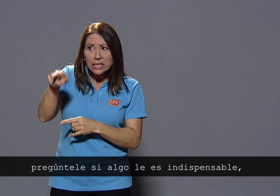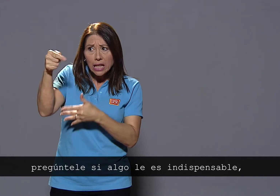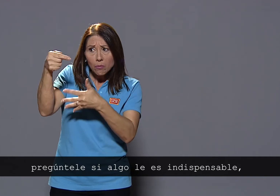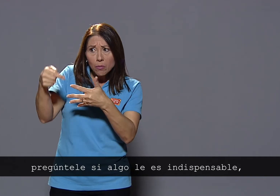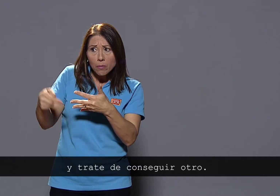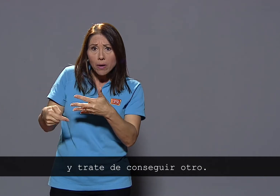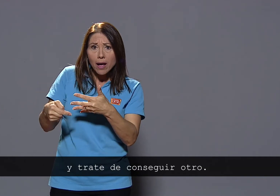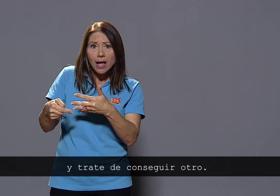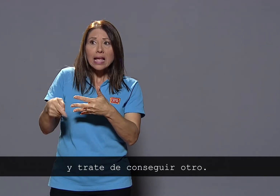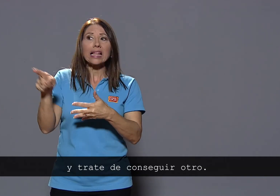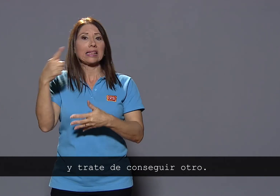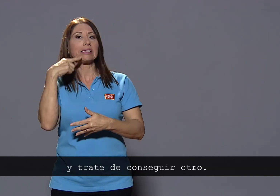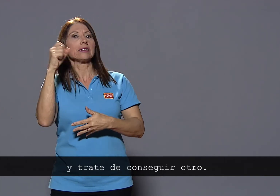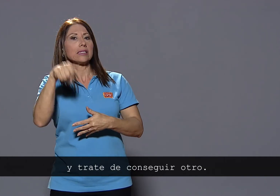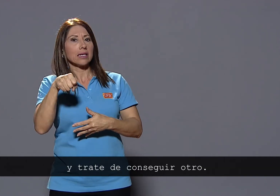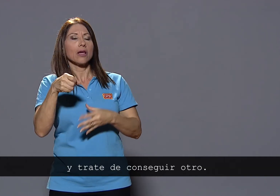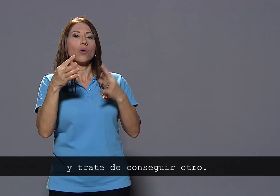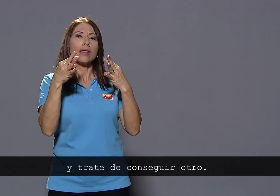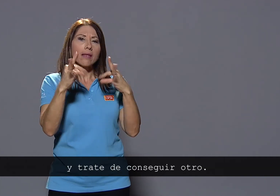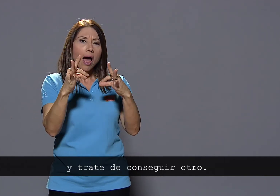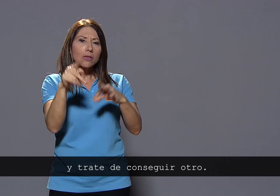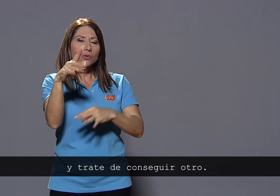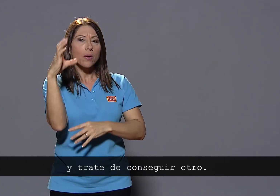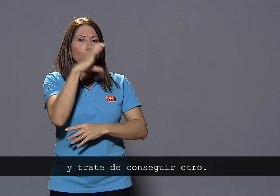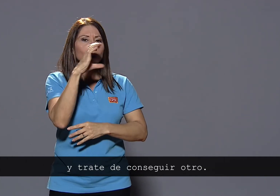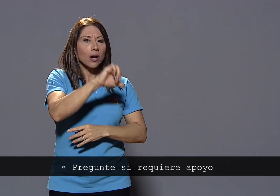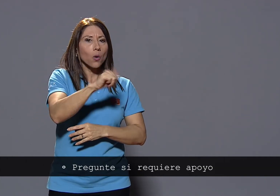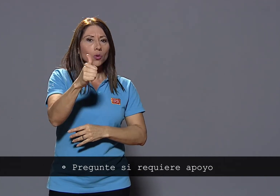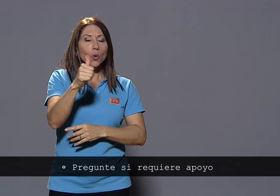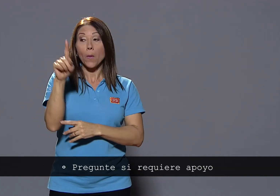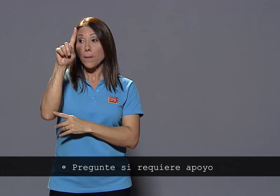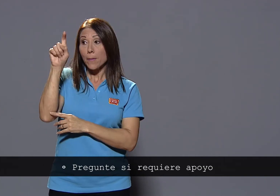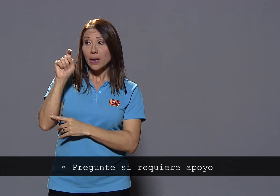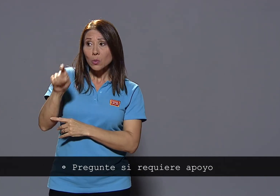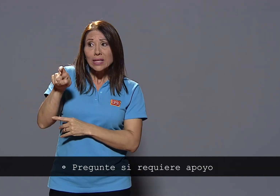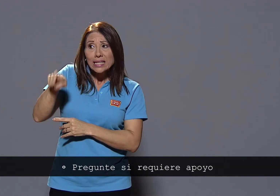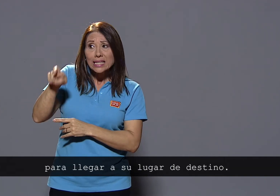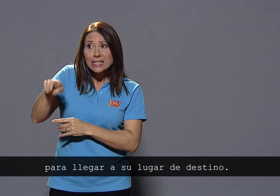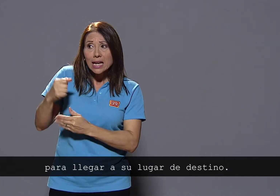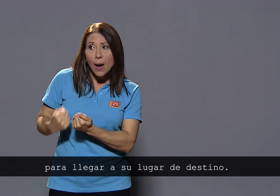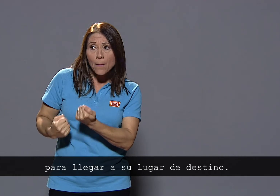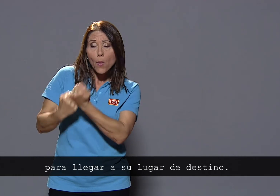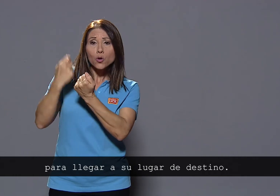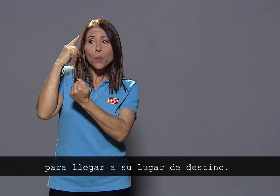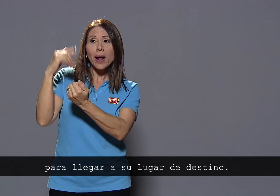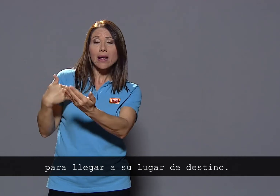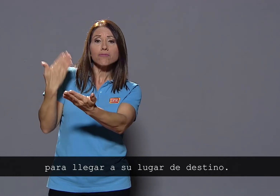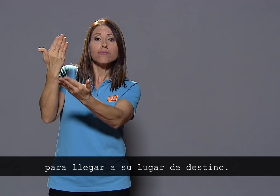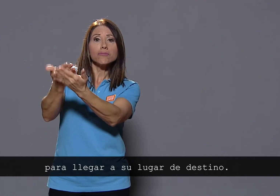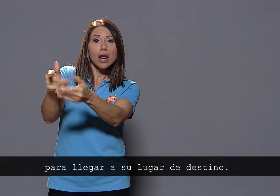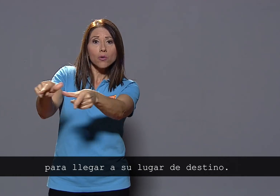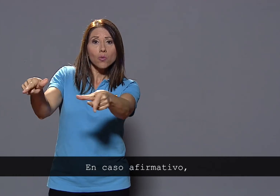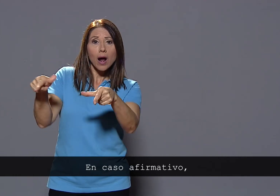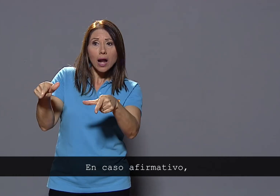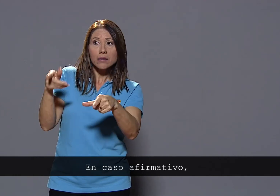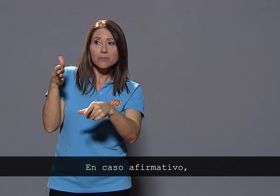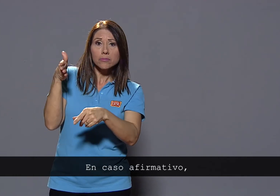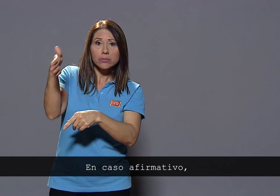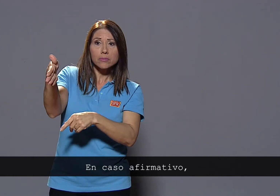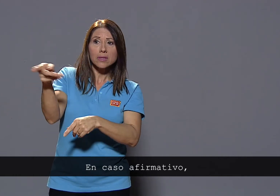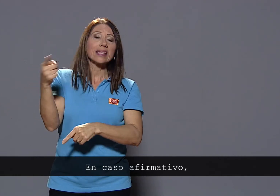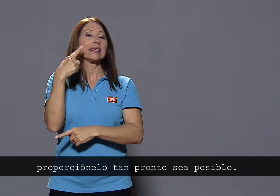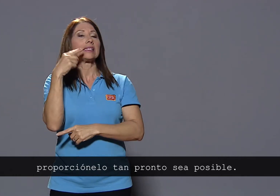es indispensable y trate de conseguir otro. Pregunte si requiere apoyo para llegar a su lugar de destino. En